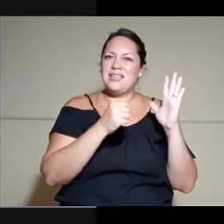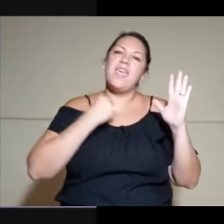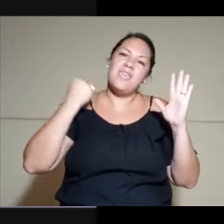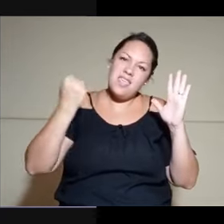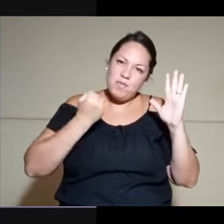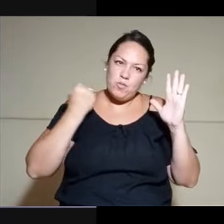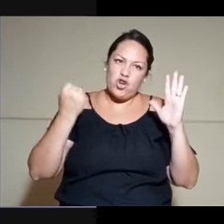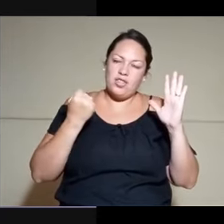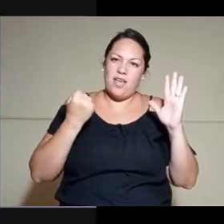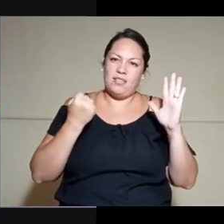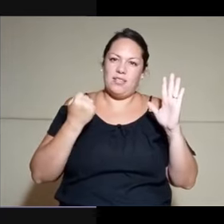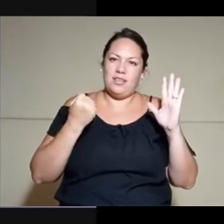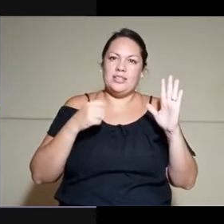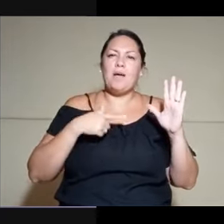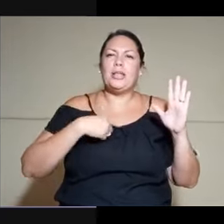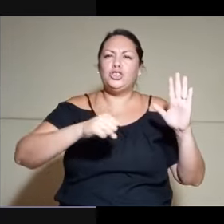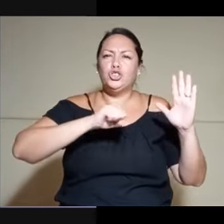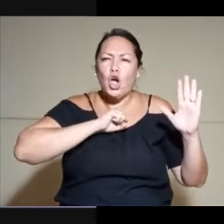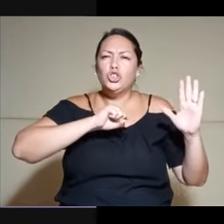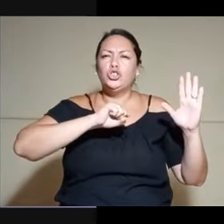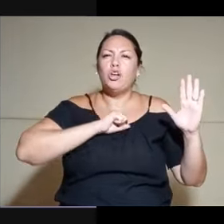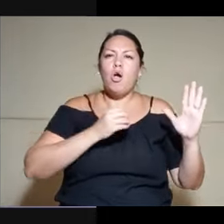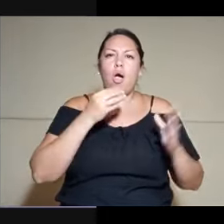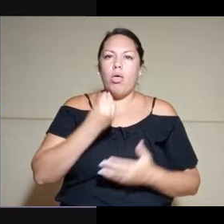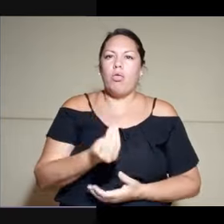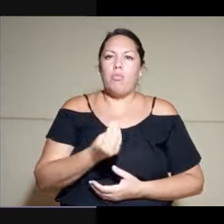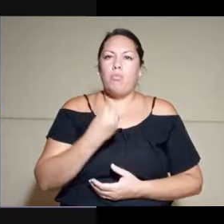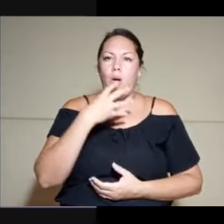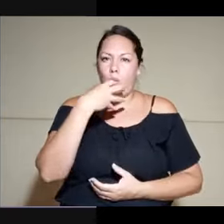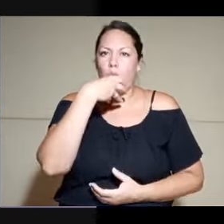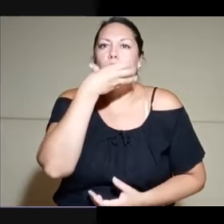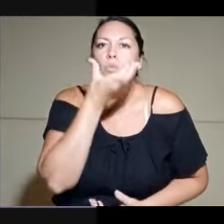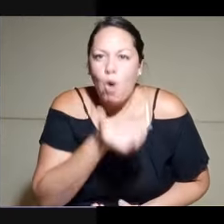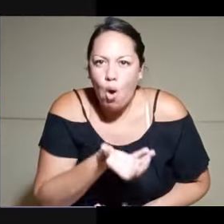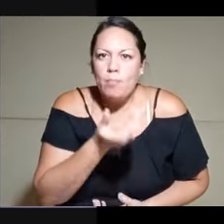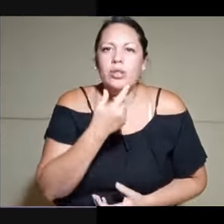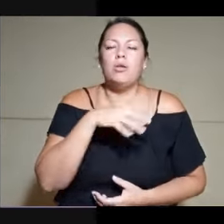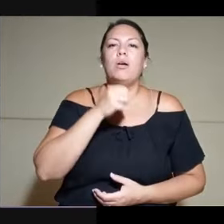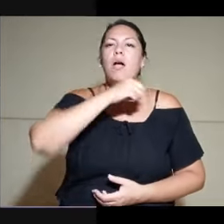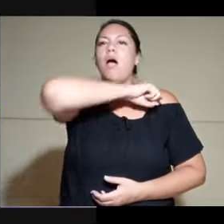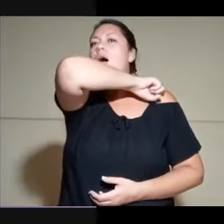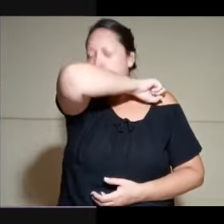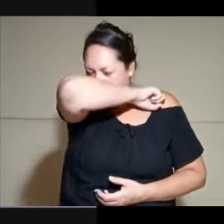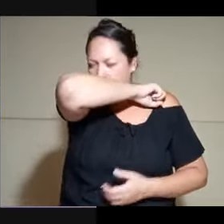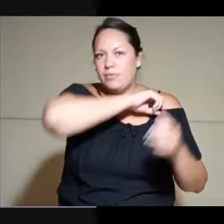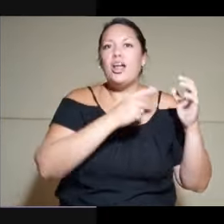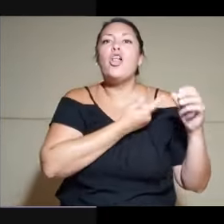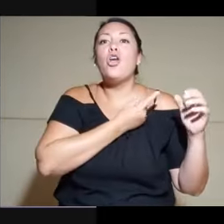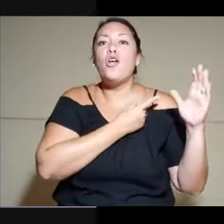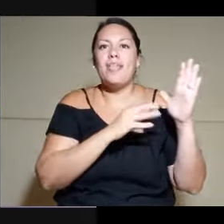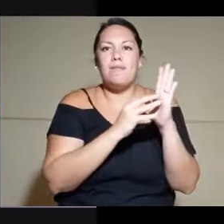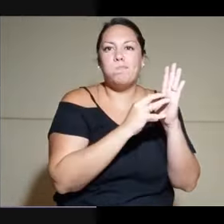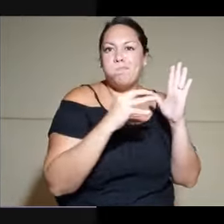sistema cardiovascular en el bulbo raquídeo. Por eso es importante. Tenemos el centro de la tos, del